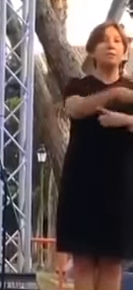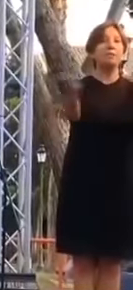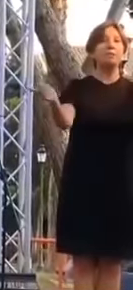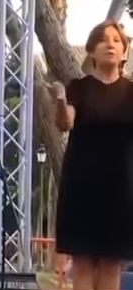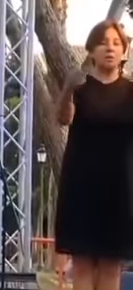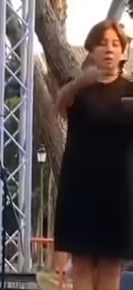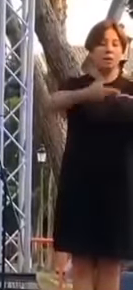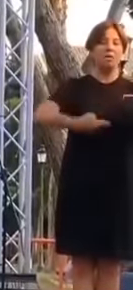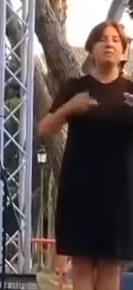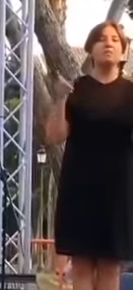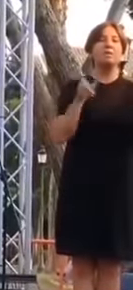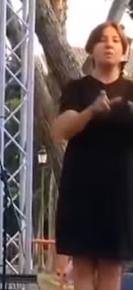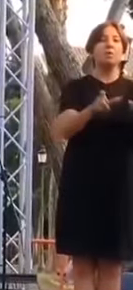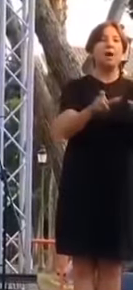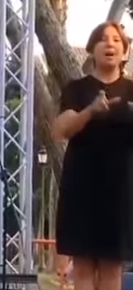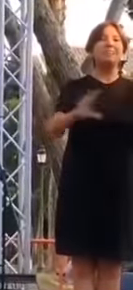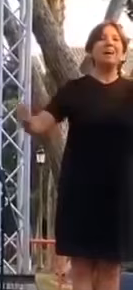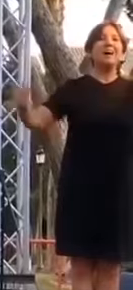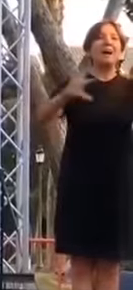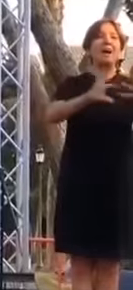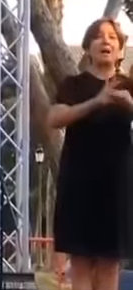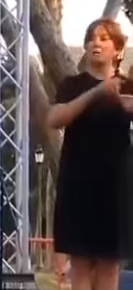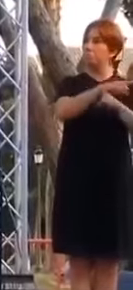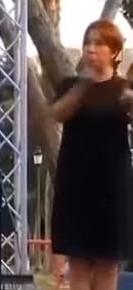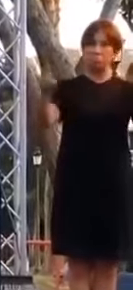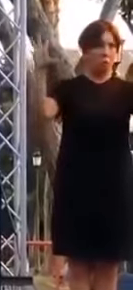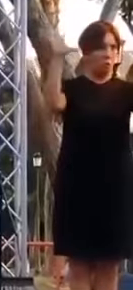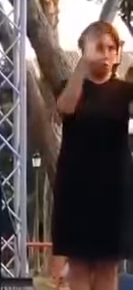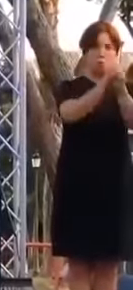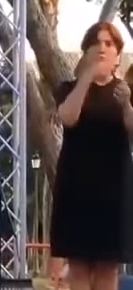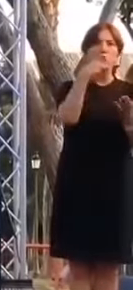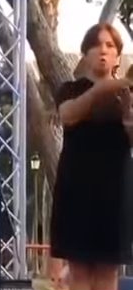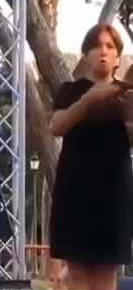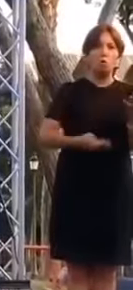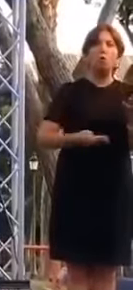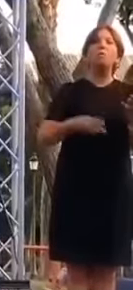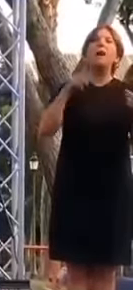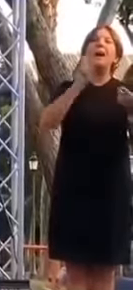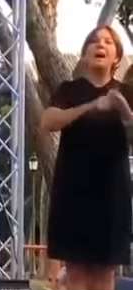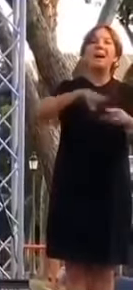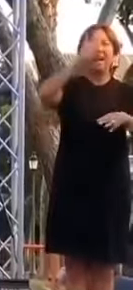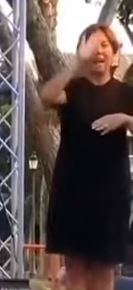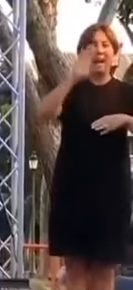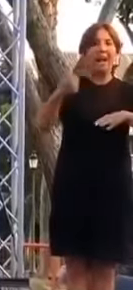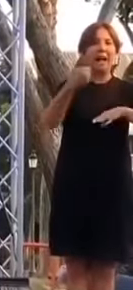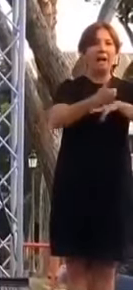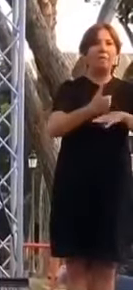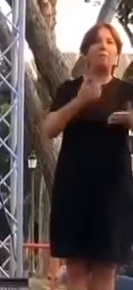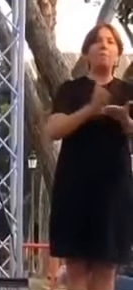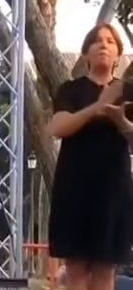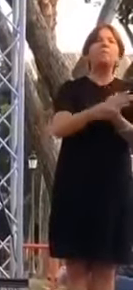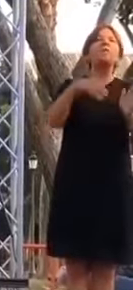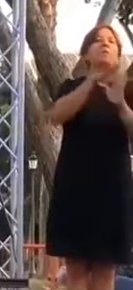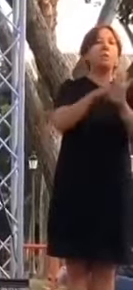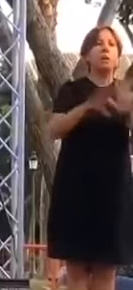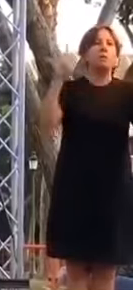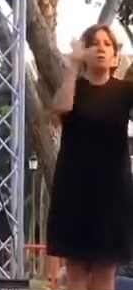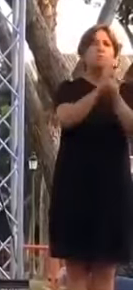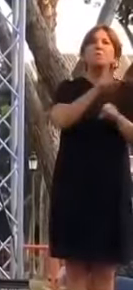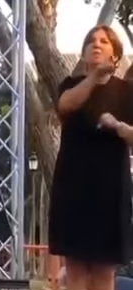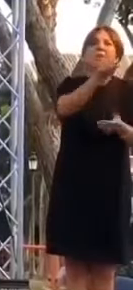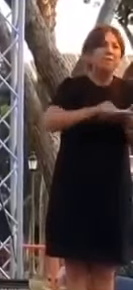l'hanno messo in una lista bloccata. Le alleanze voi non sapete quali sono, quali siano. I capi del partito neanche e il programma nemmeno.